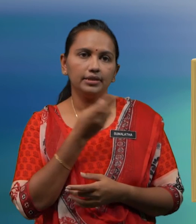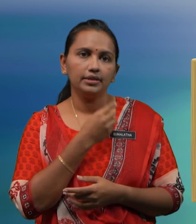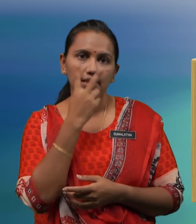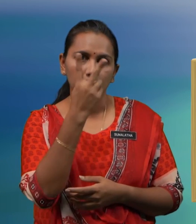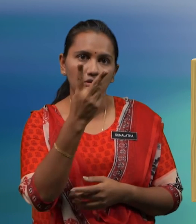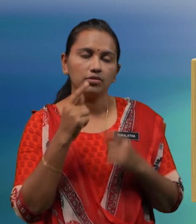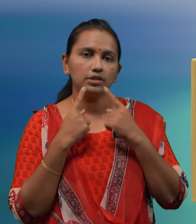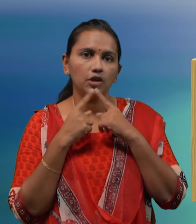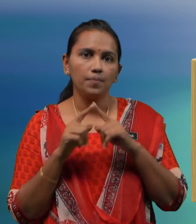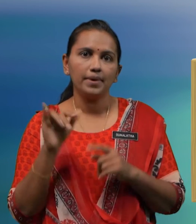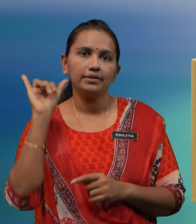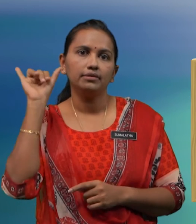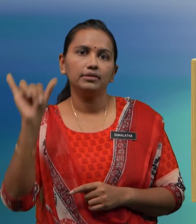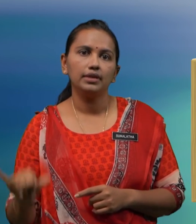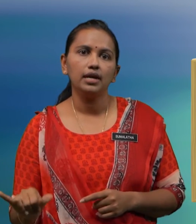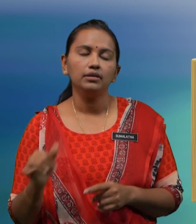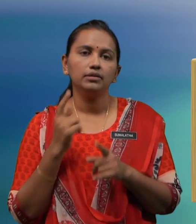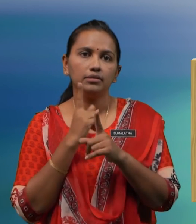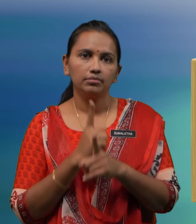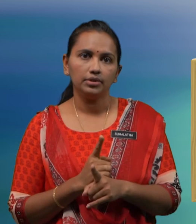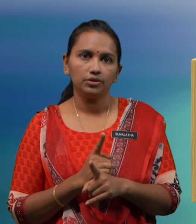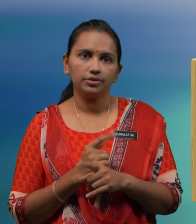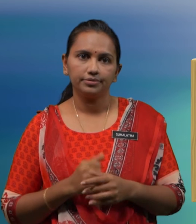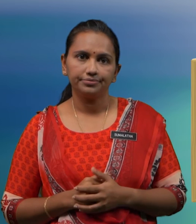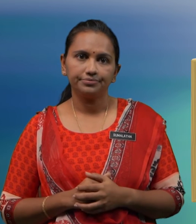kita tengok jawapan yang betul.